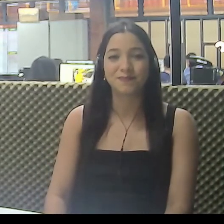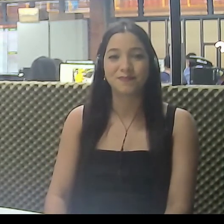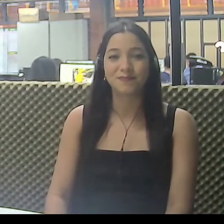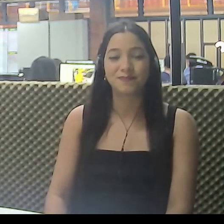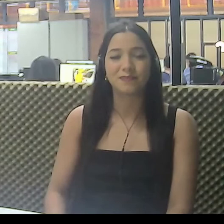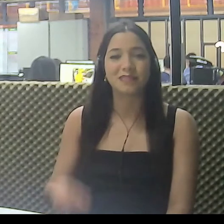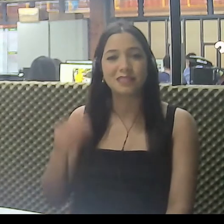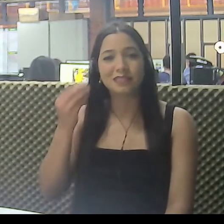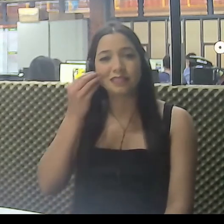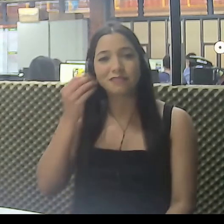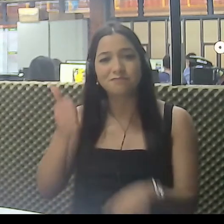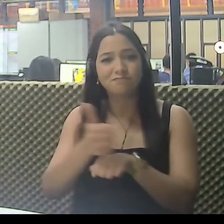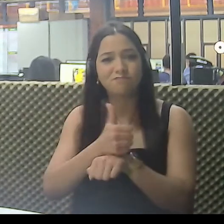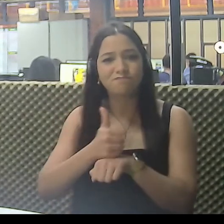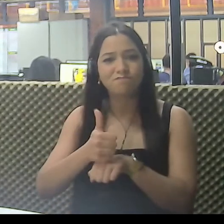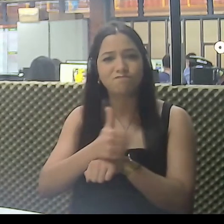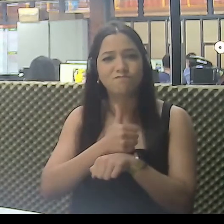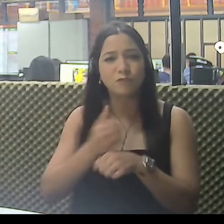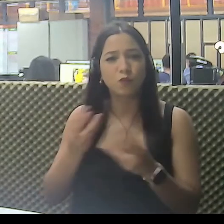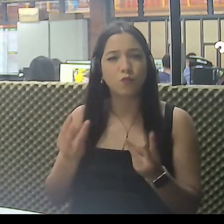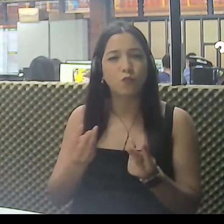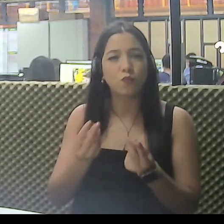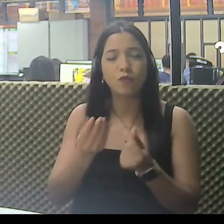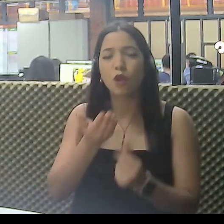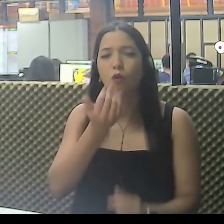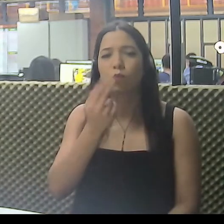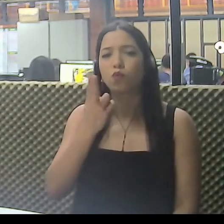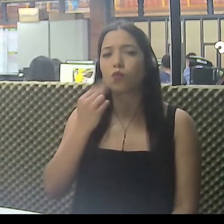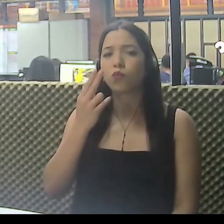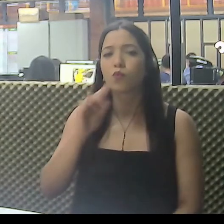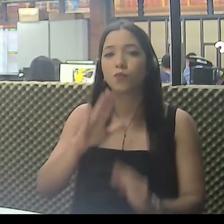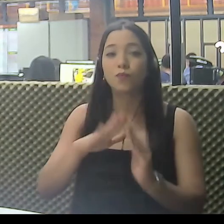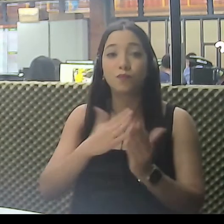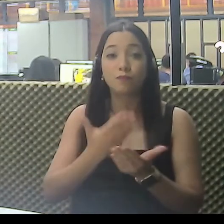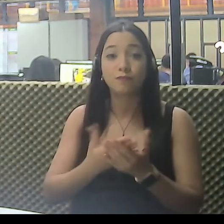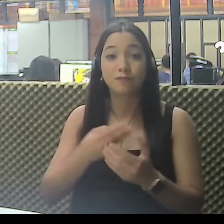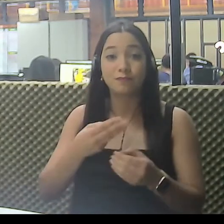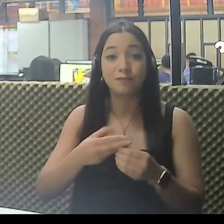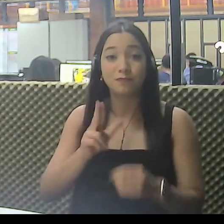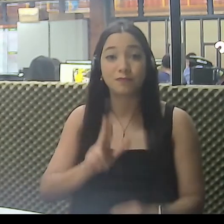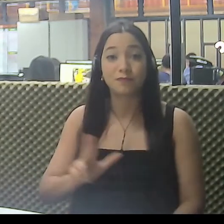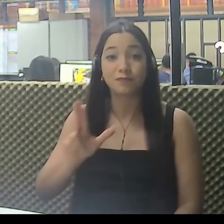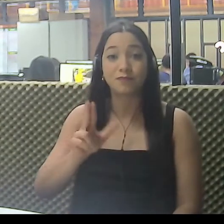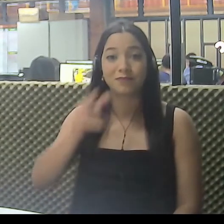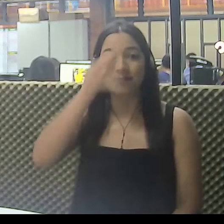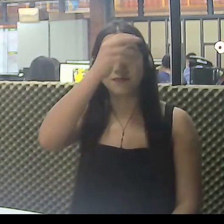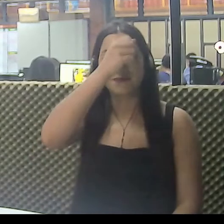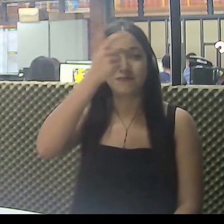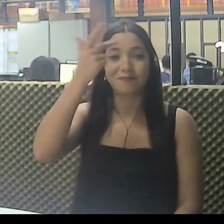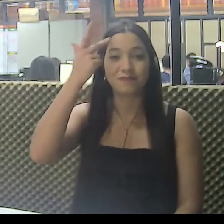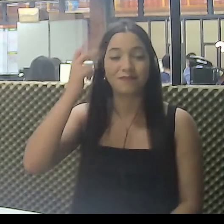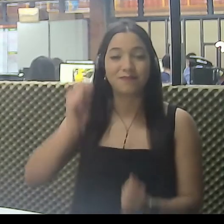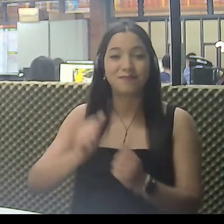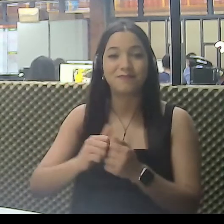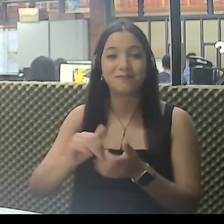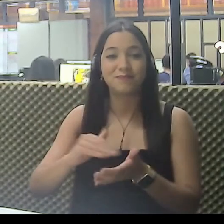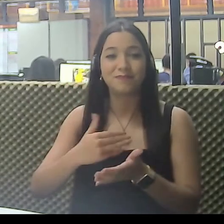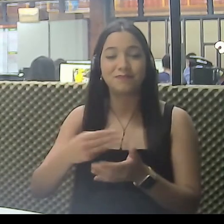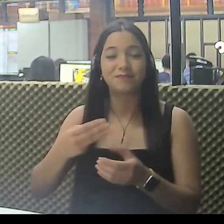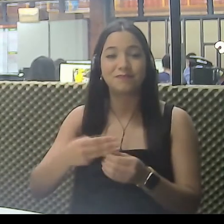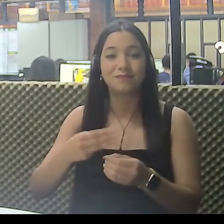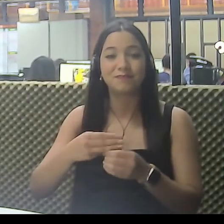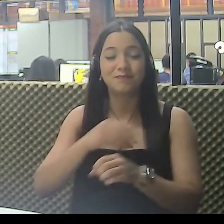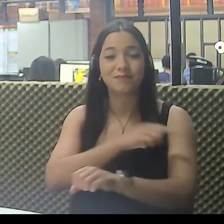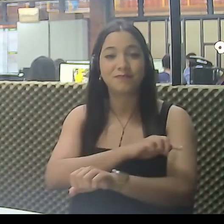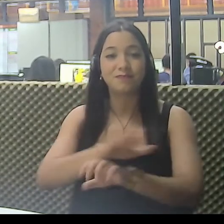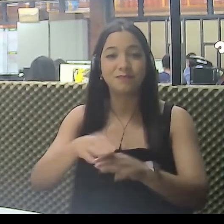Em busca de aprimorar cada vez mais a qualidade nutricional das escolas municipais de Uberlândia, a Prefeitura, ao lado da Secretaria Municipal de